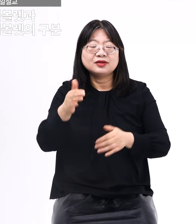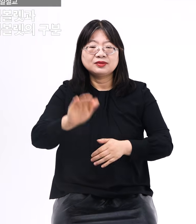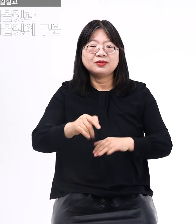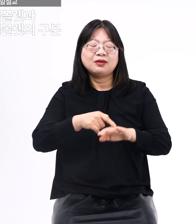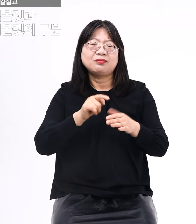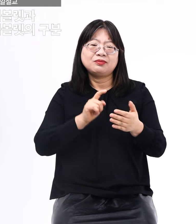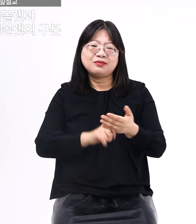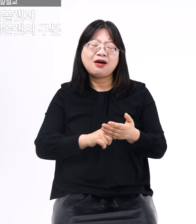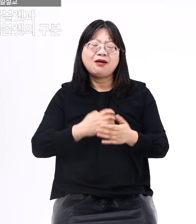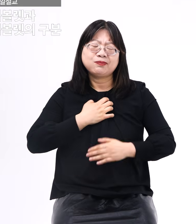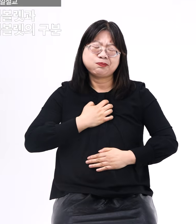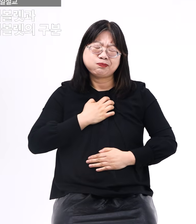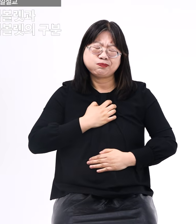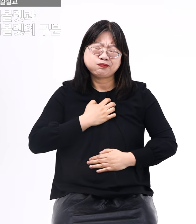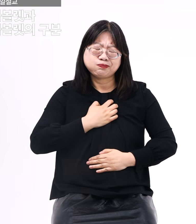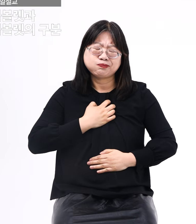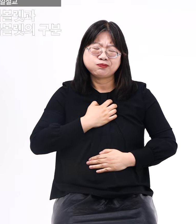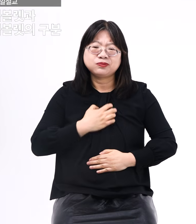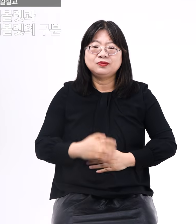마음이 시끄러운 터에